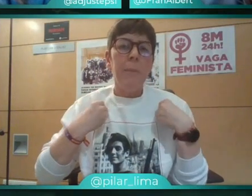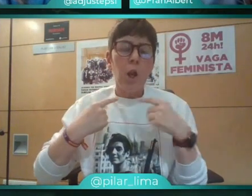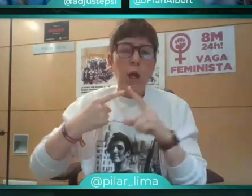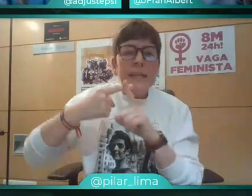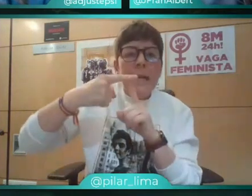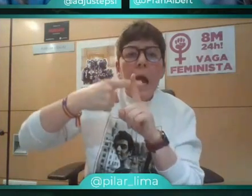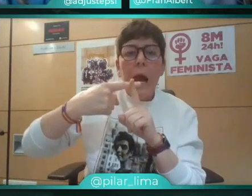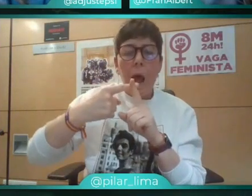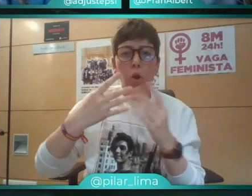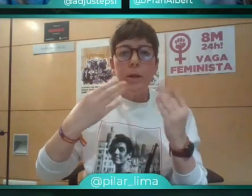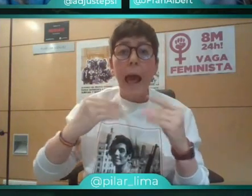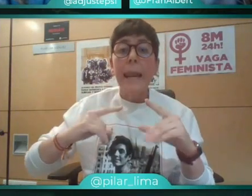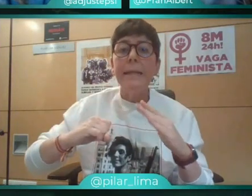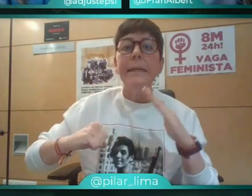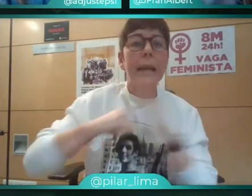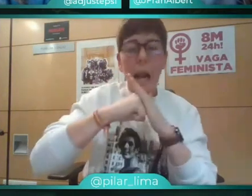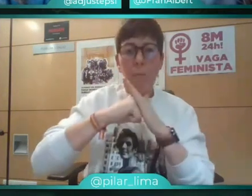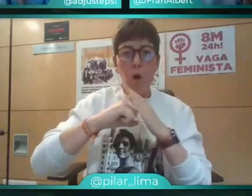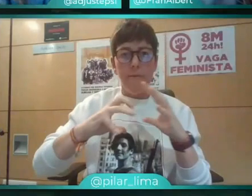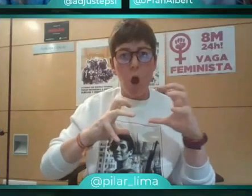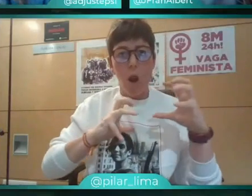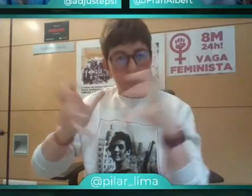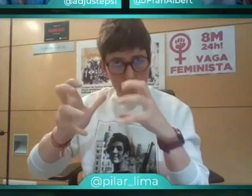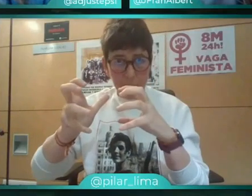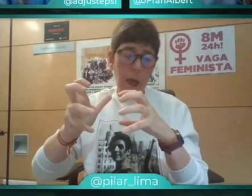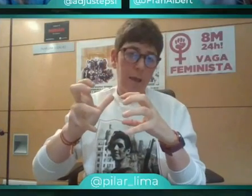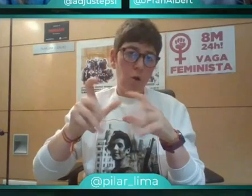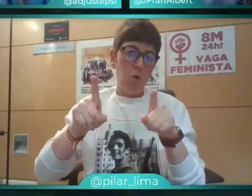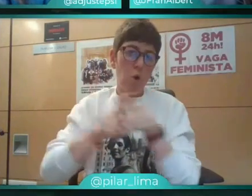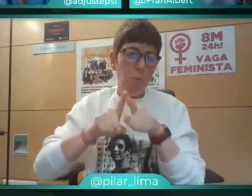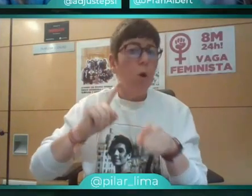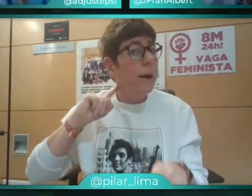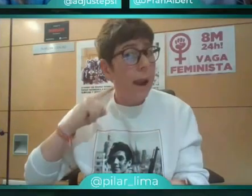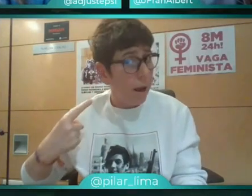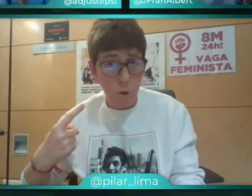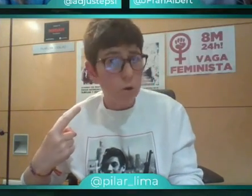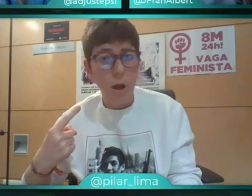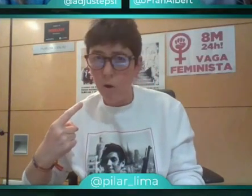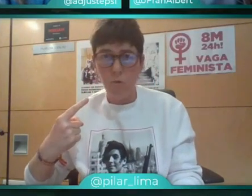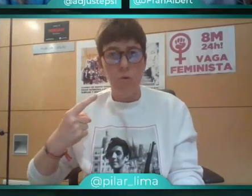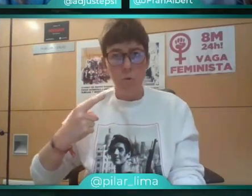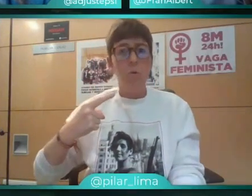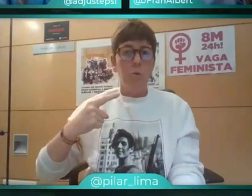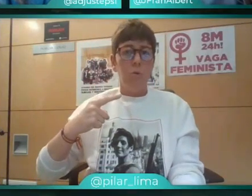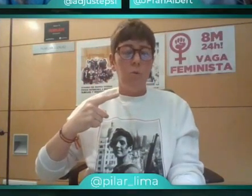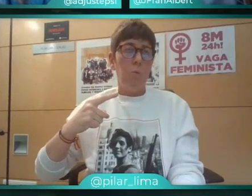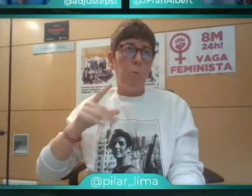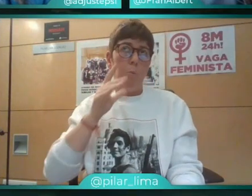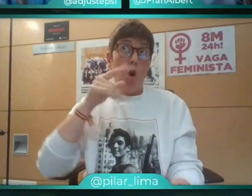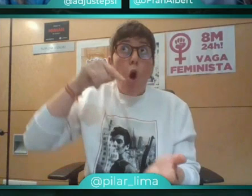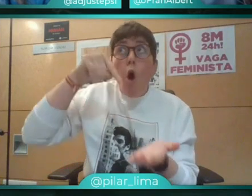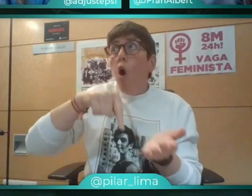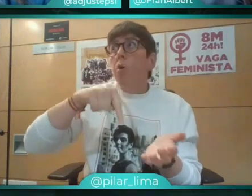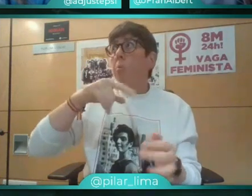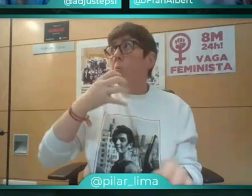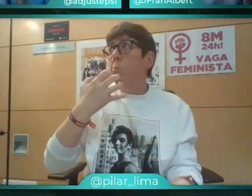es compartido yo no he vivido este grado tan excesivo de violencia yo